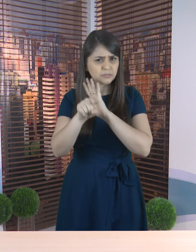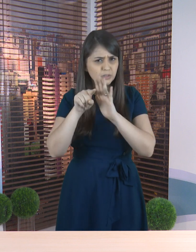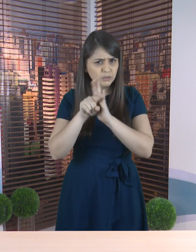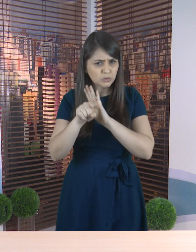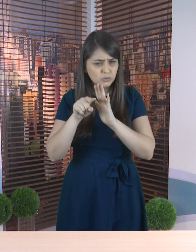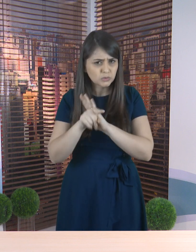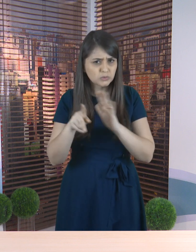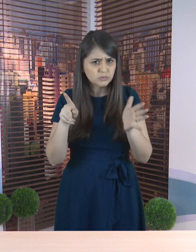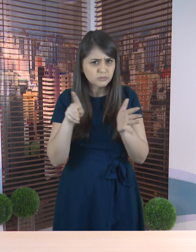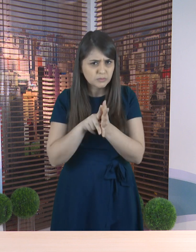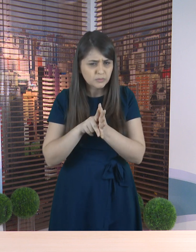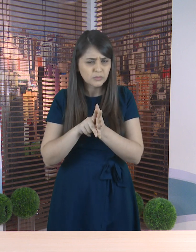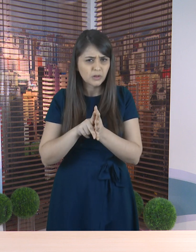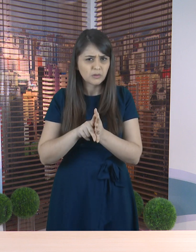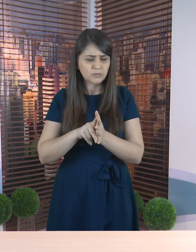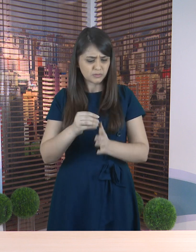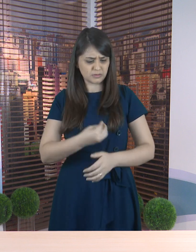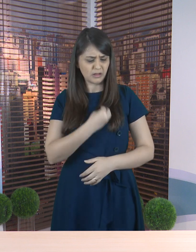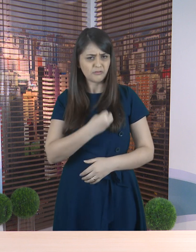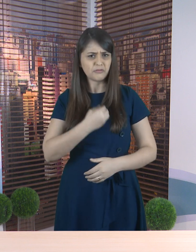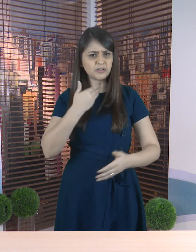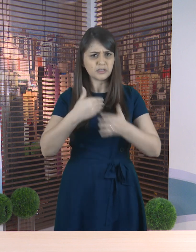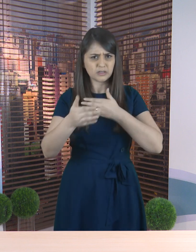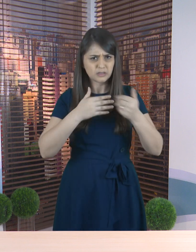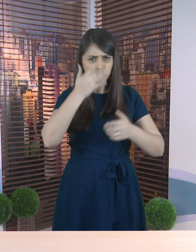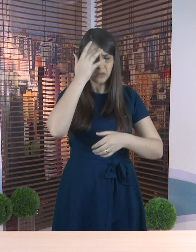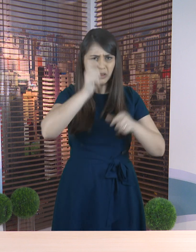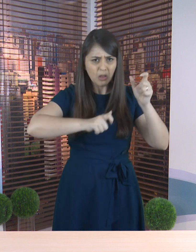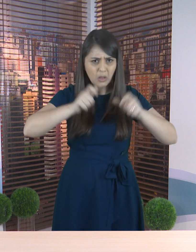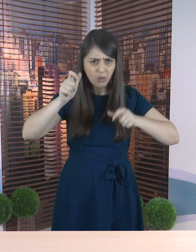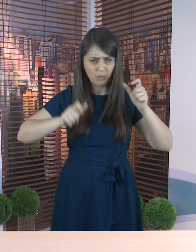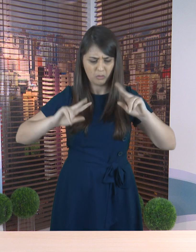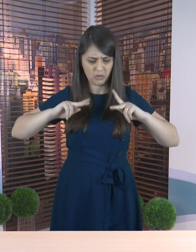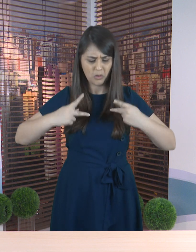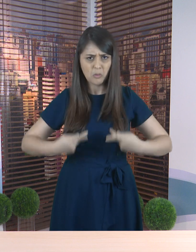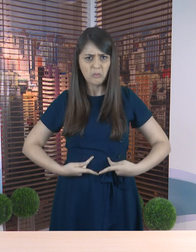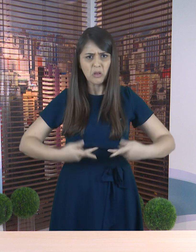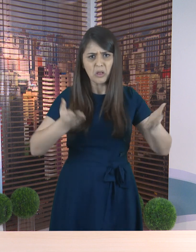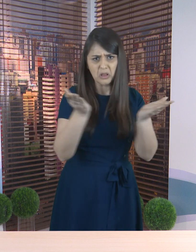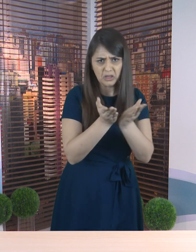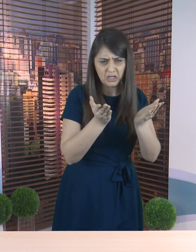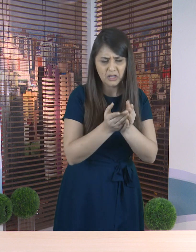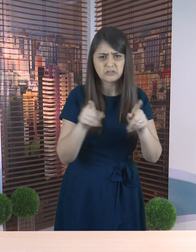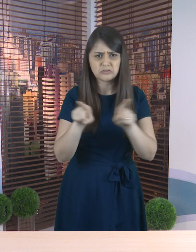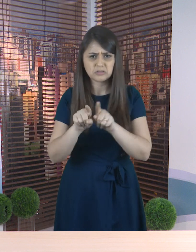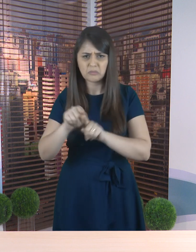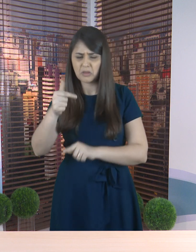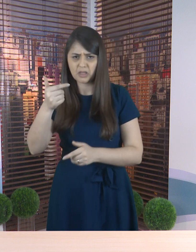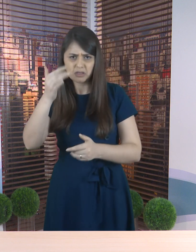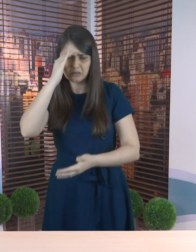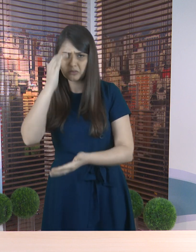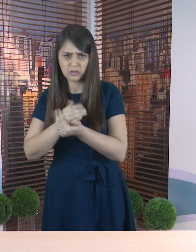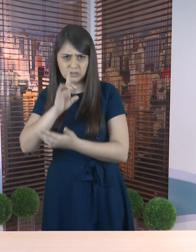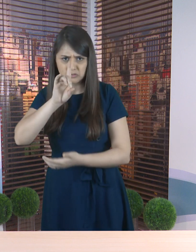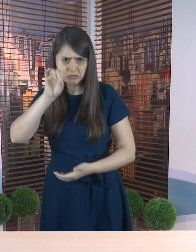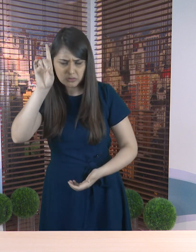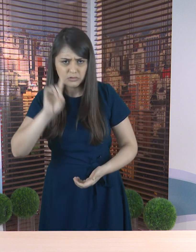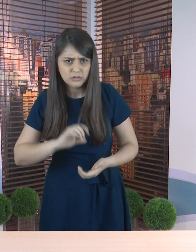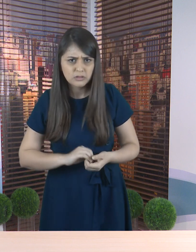e ateus. Os bons não passam por tribulações? Só os maus sofrem? Devemos